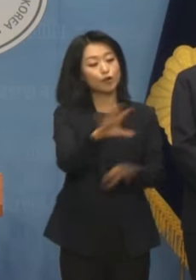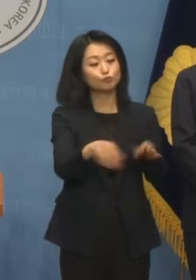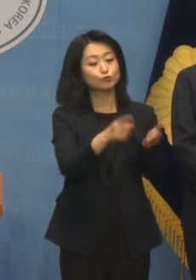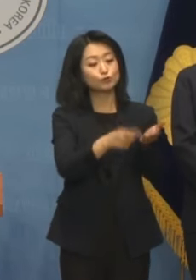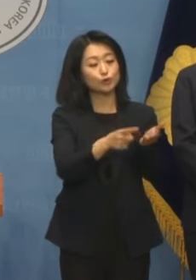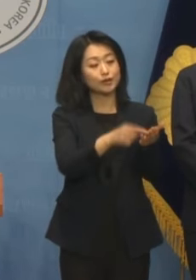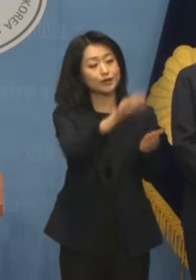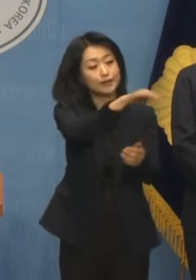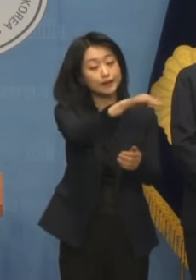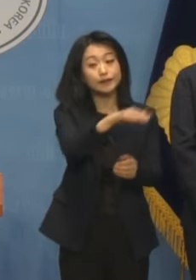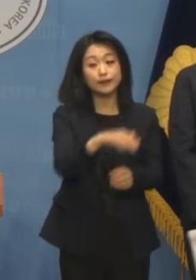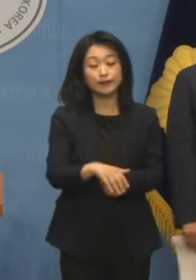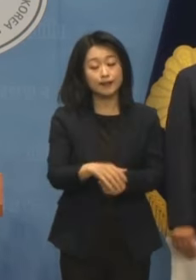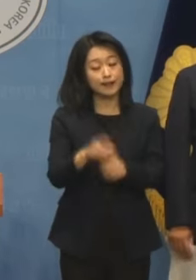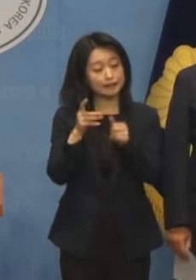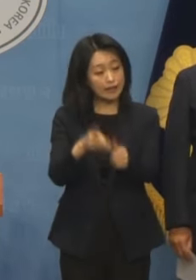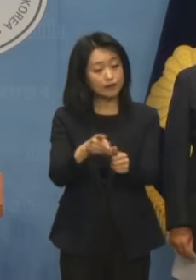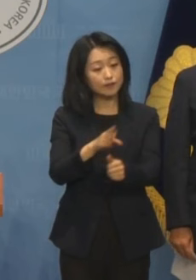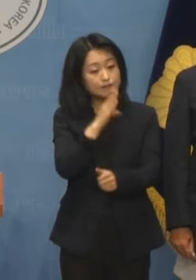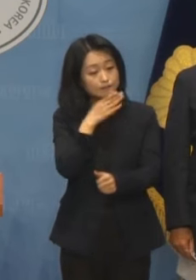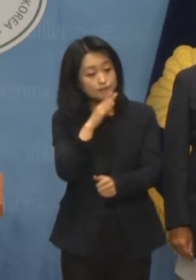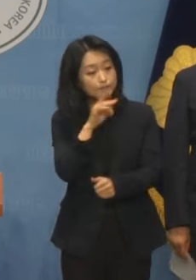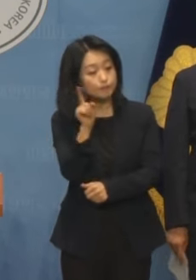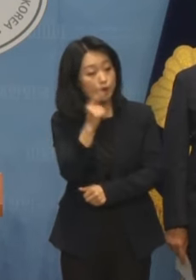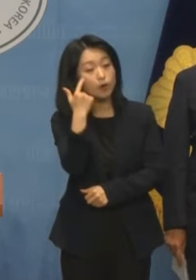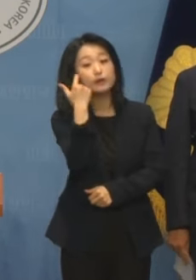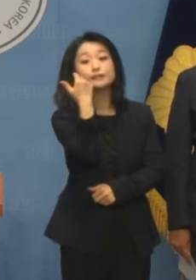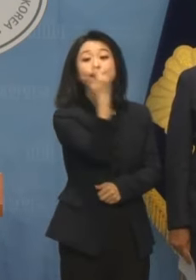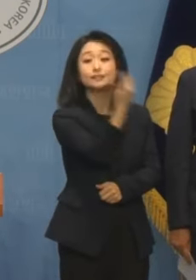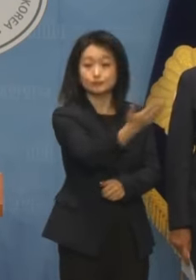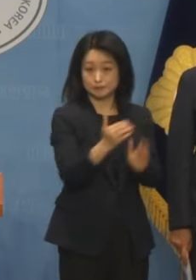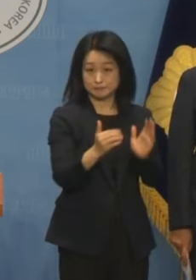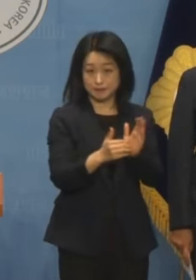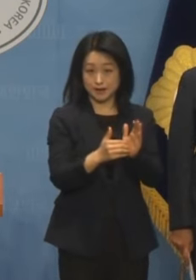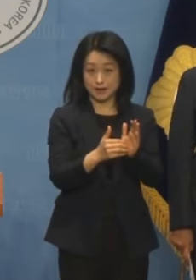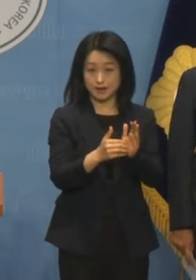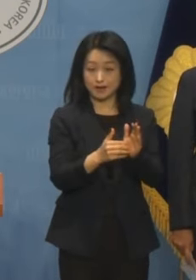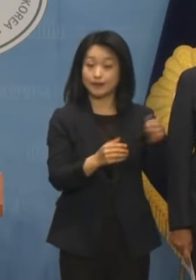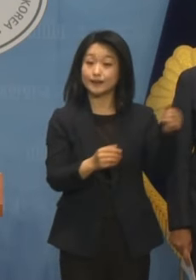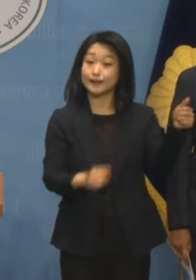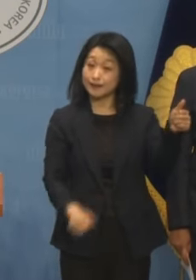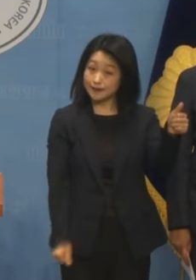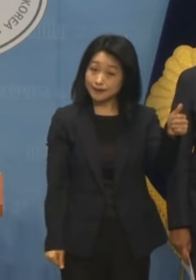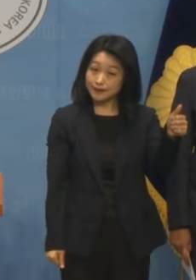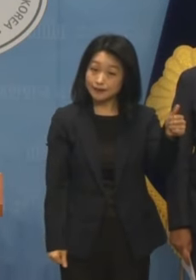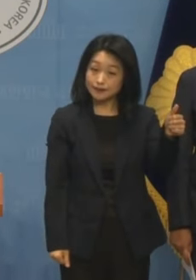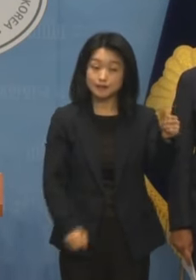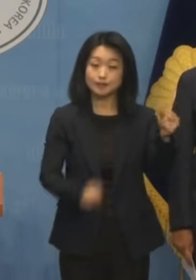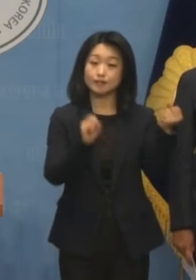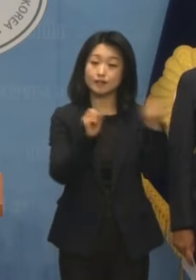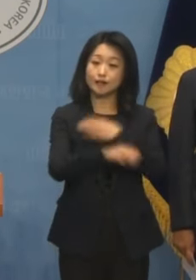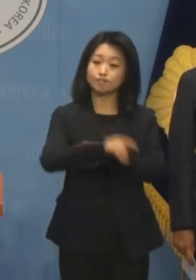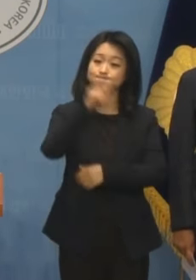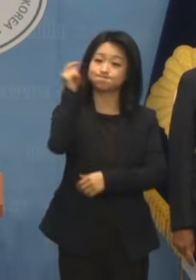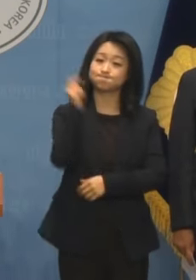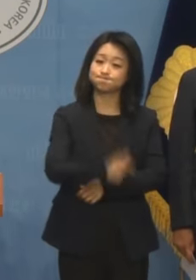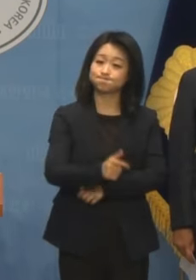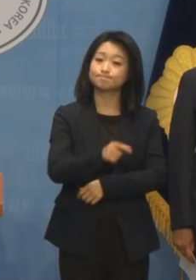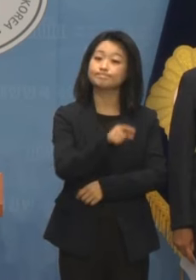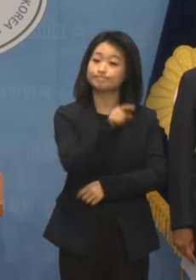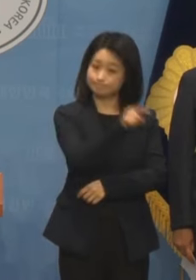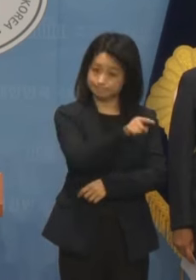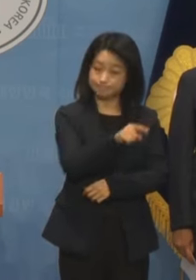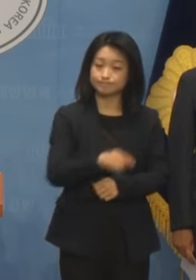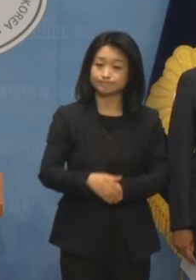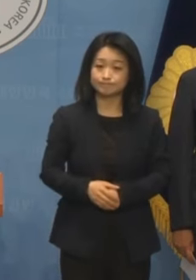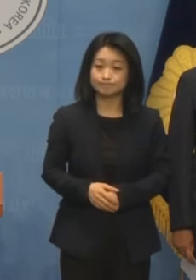이 사건이 테러이냐 아니냐 질의를 하였고 총리실에서는 여태까지 제대로 된 답변을